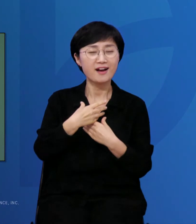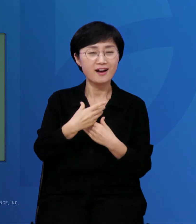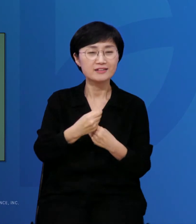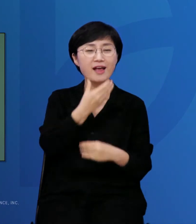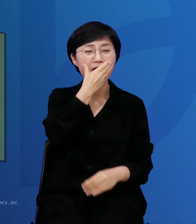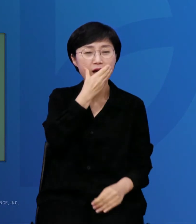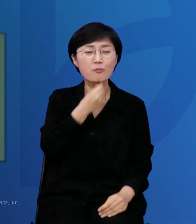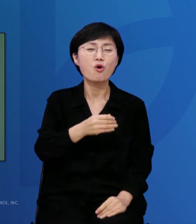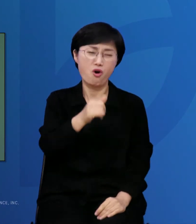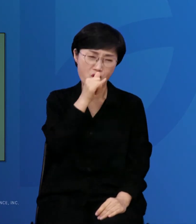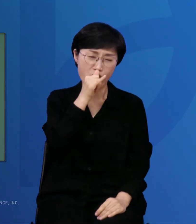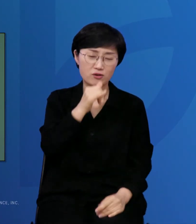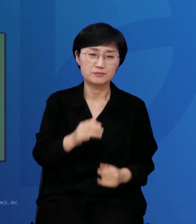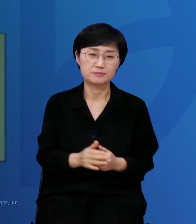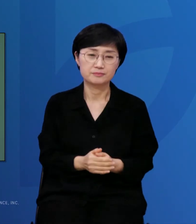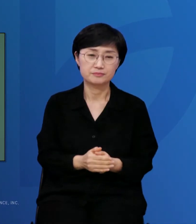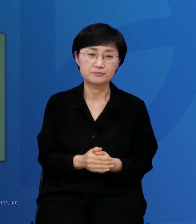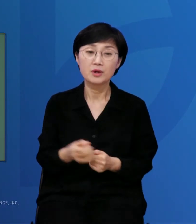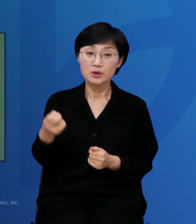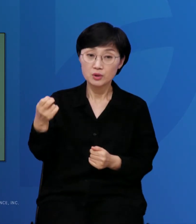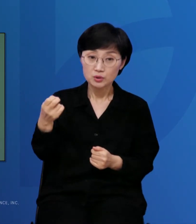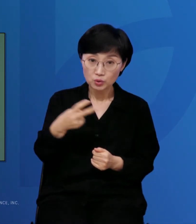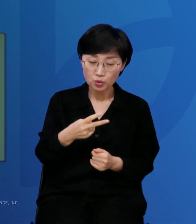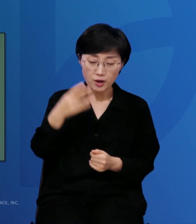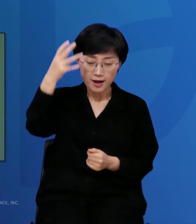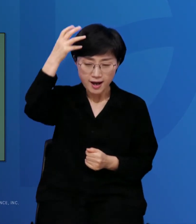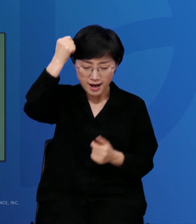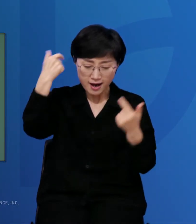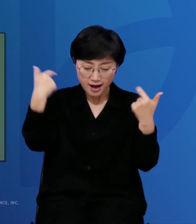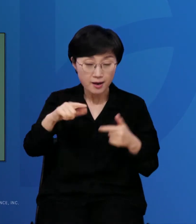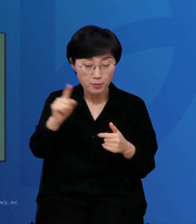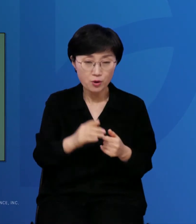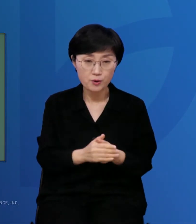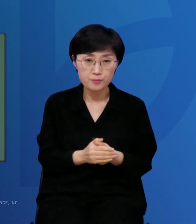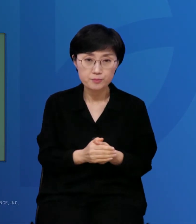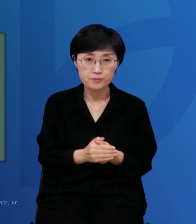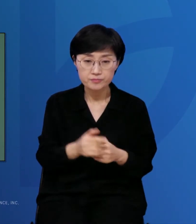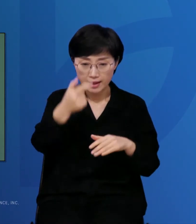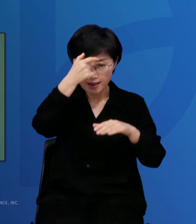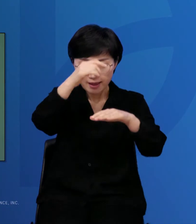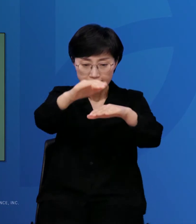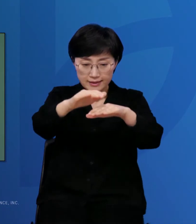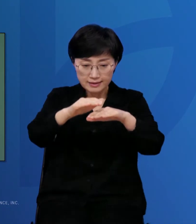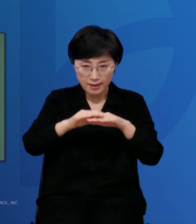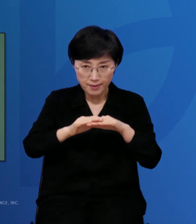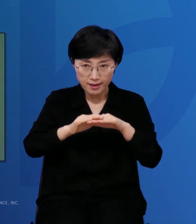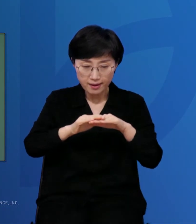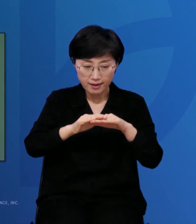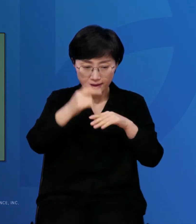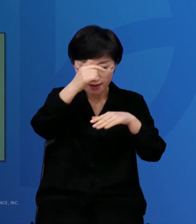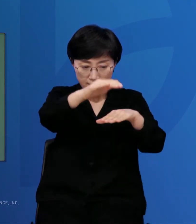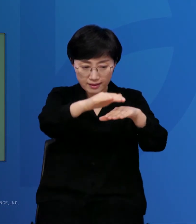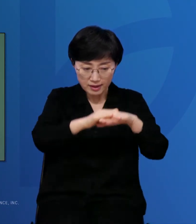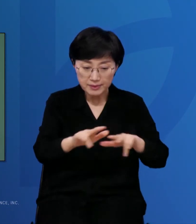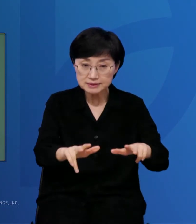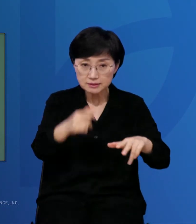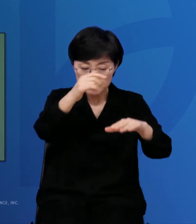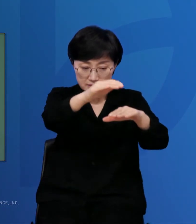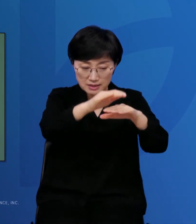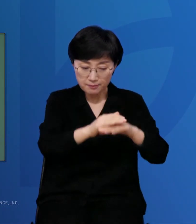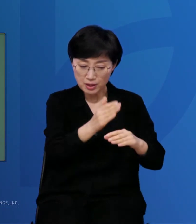如果你想着这一点来做的话，就会觉得非常的舒服，非常平安幸福。 또 항상 기억해야 될 것은 예배 드릴 때에 현장과 연결되는 걸 생각해야 됩니다.